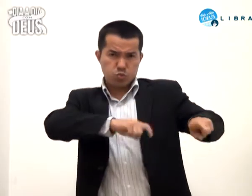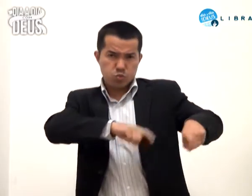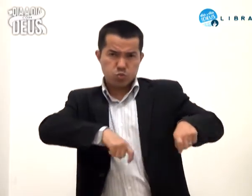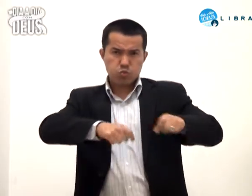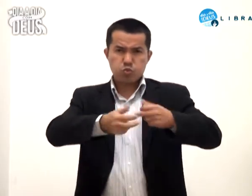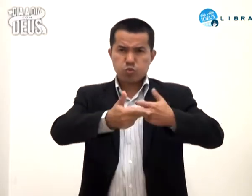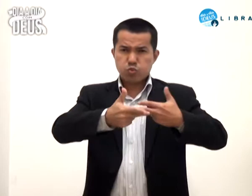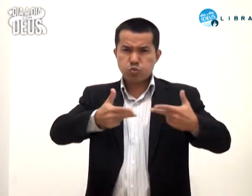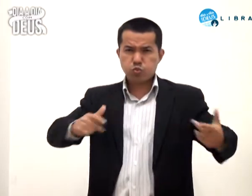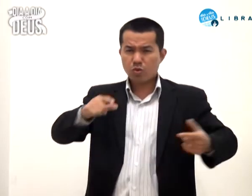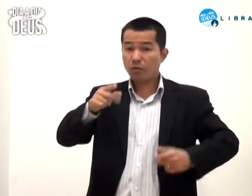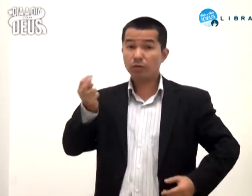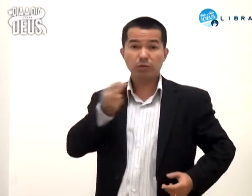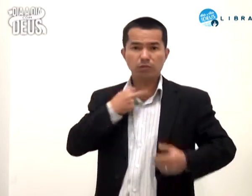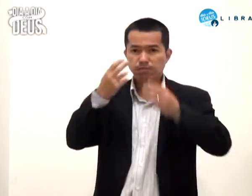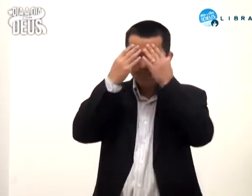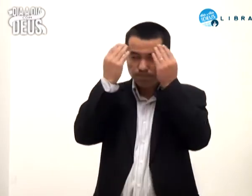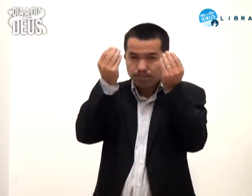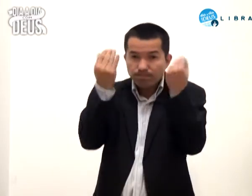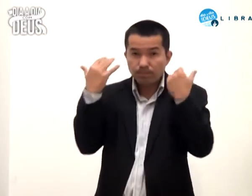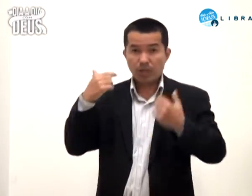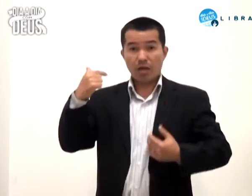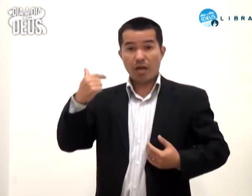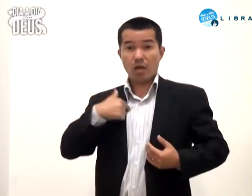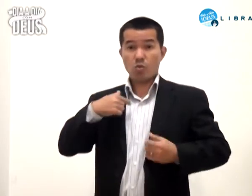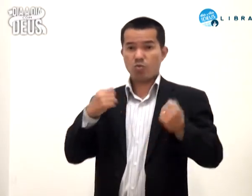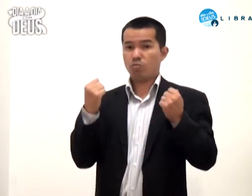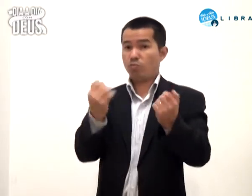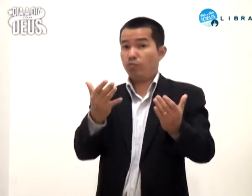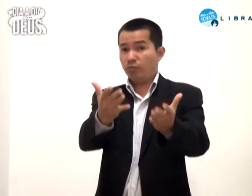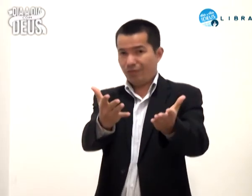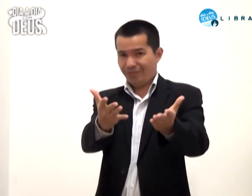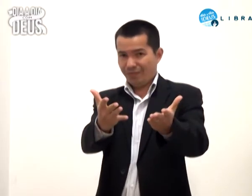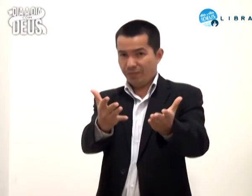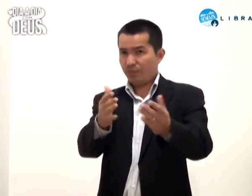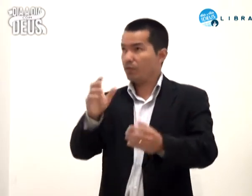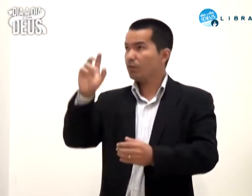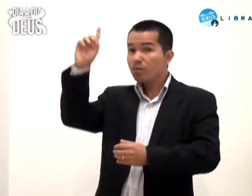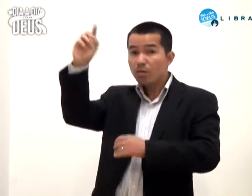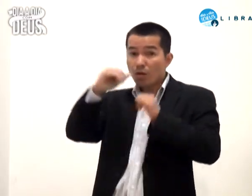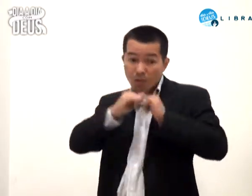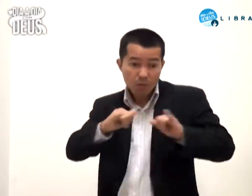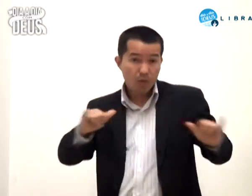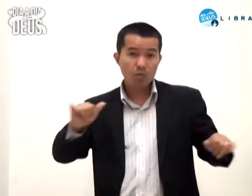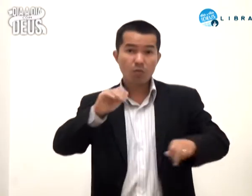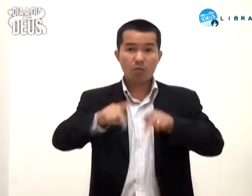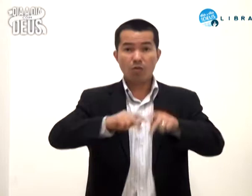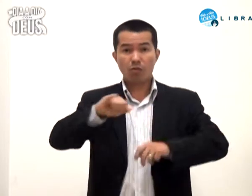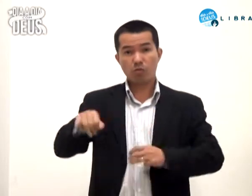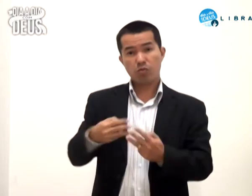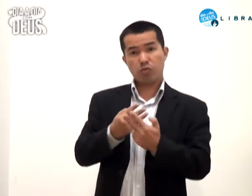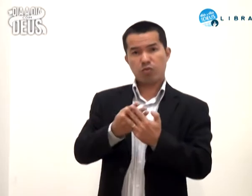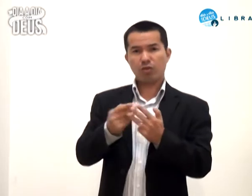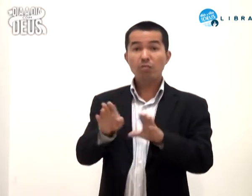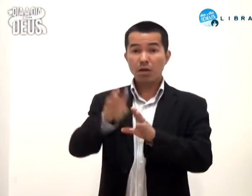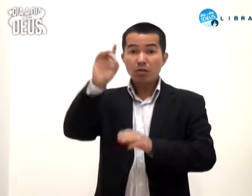se esqueçam que sou eu que estou dando tudo isso para vocês, e não fiquem orgulhosos